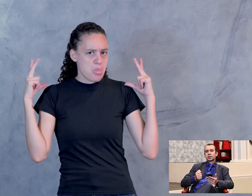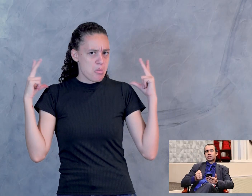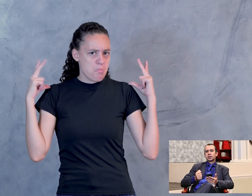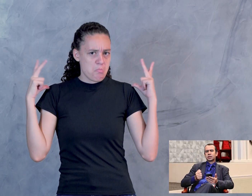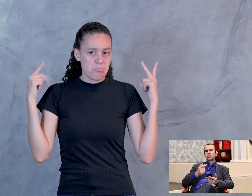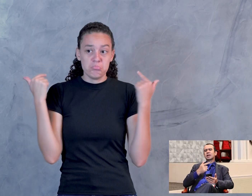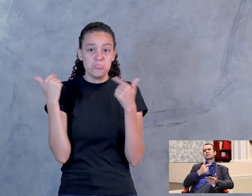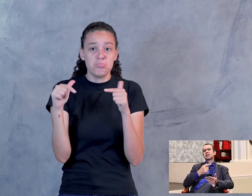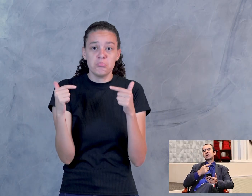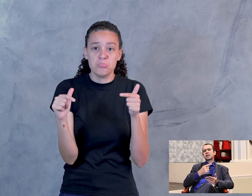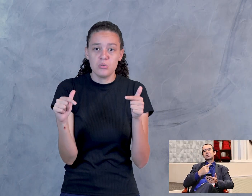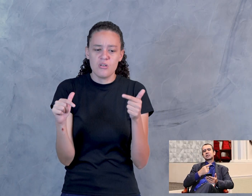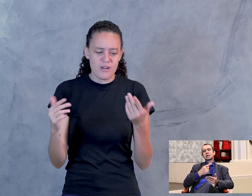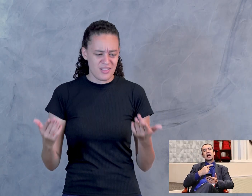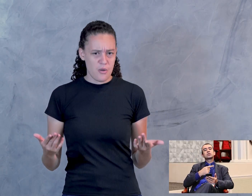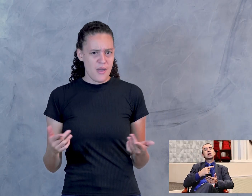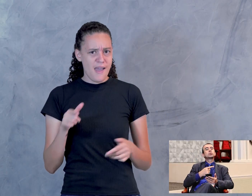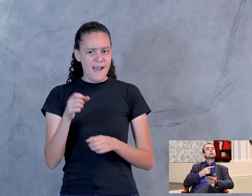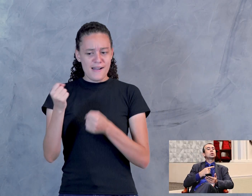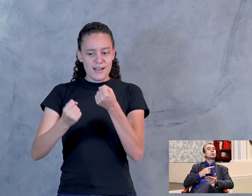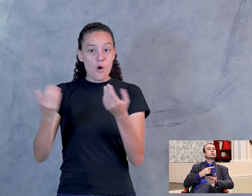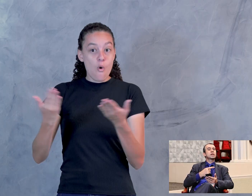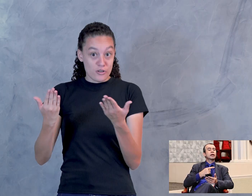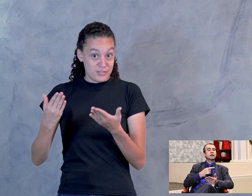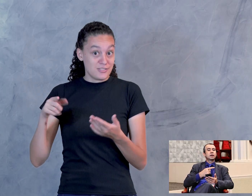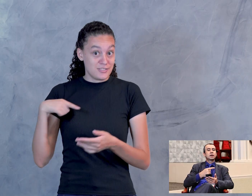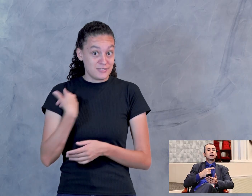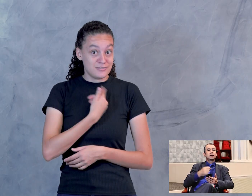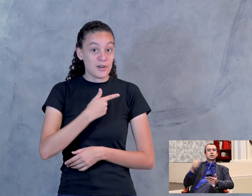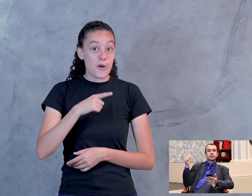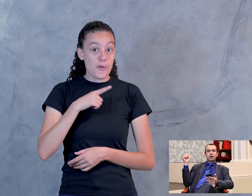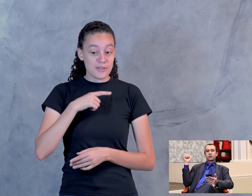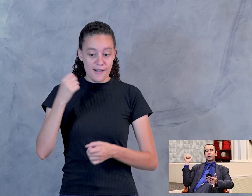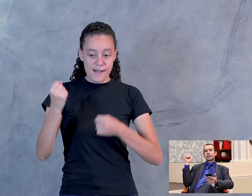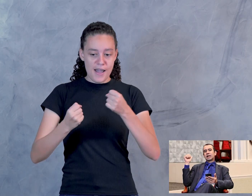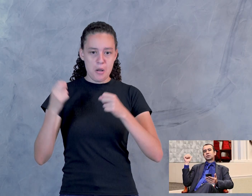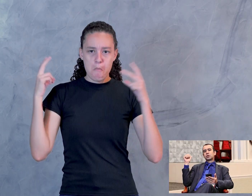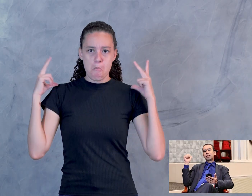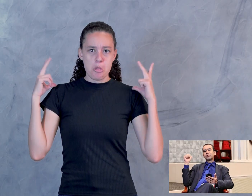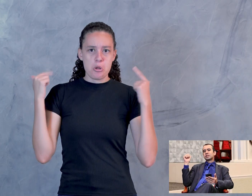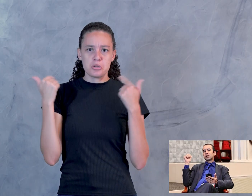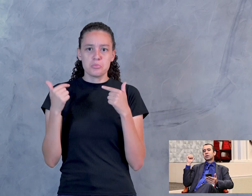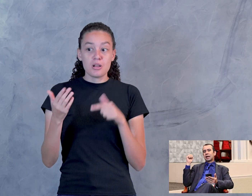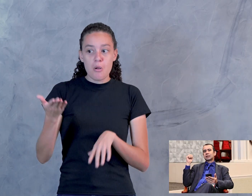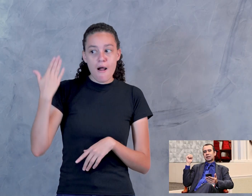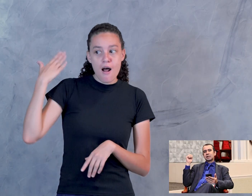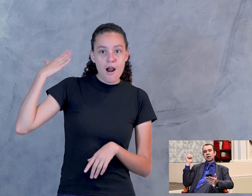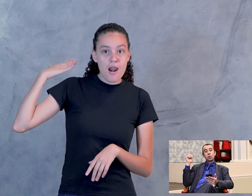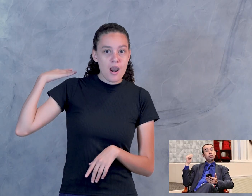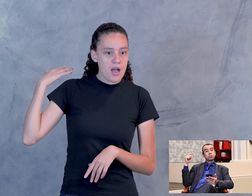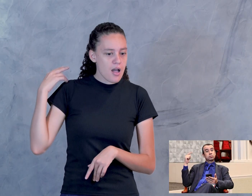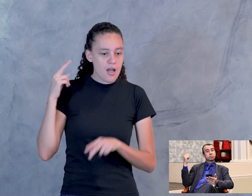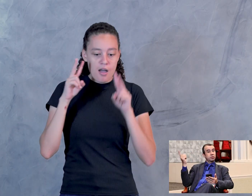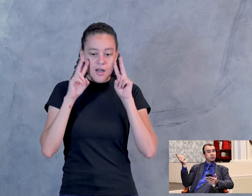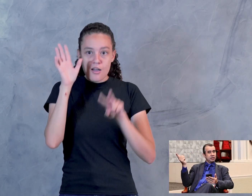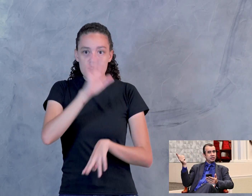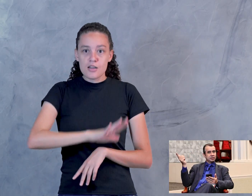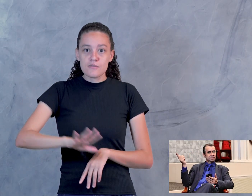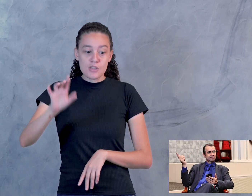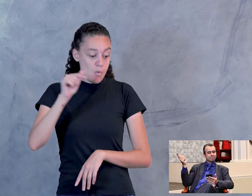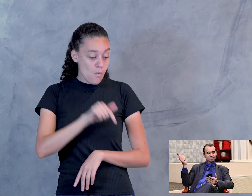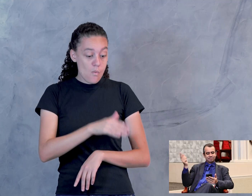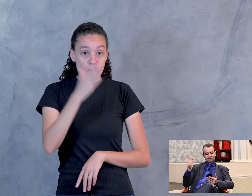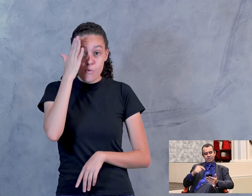dirigir. Então quer dizer que esses carros autônomos aí já foi dado numa visão lá atrás a um